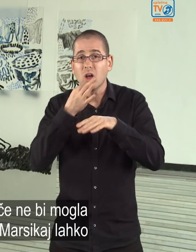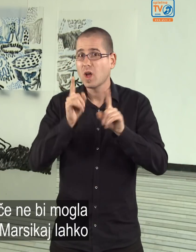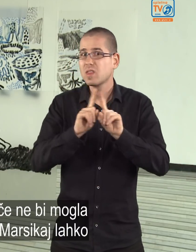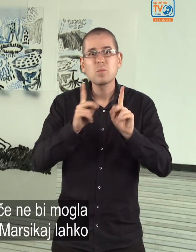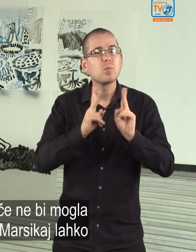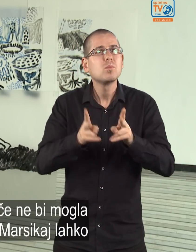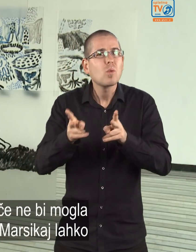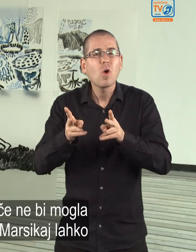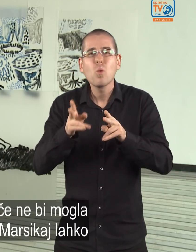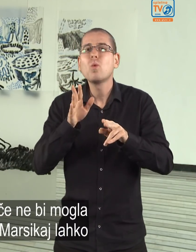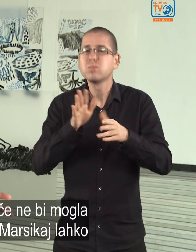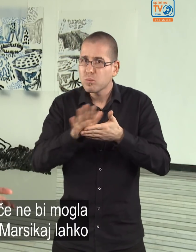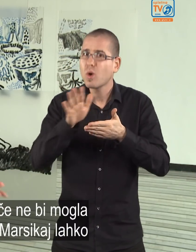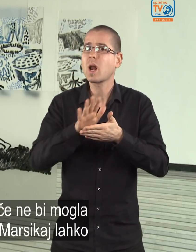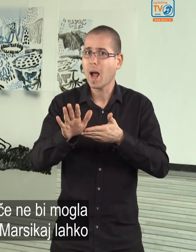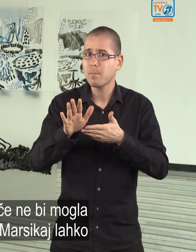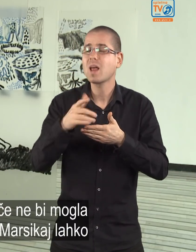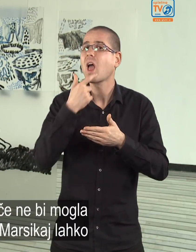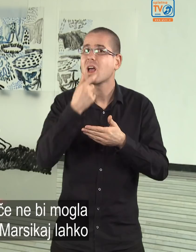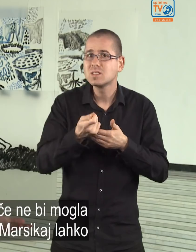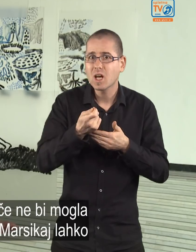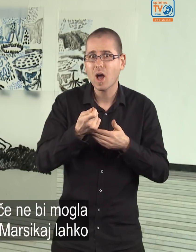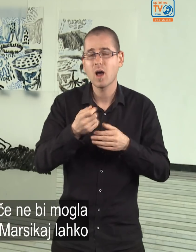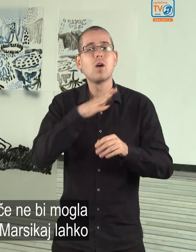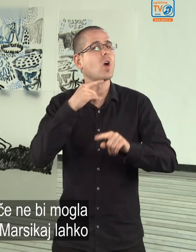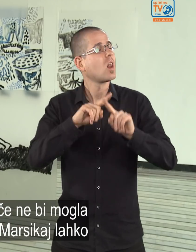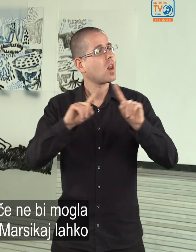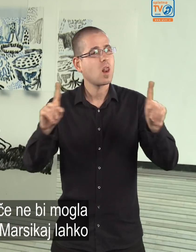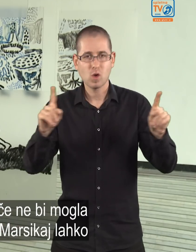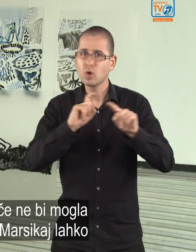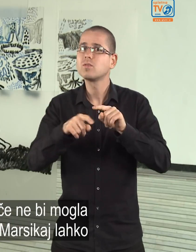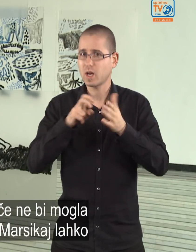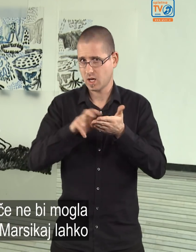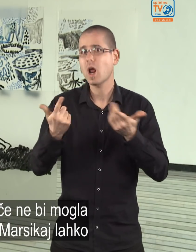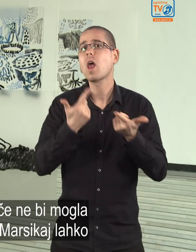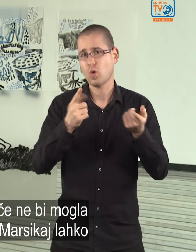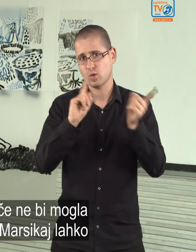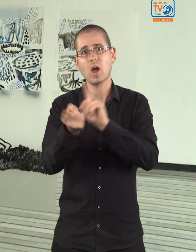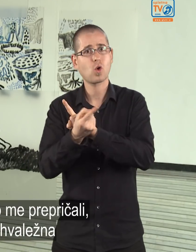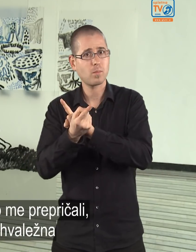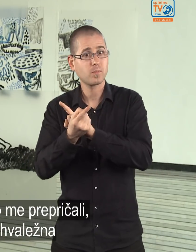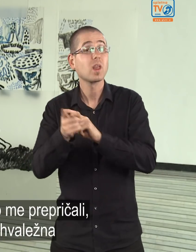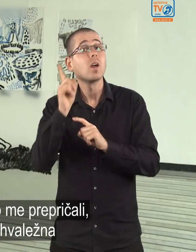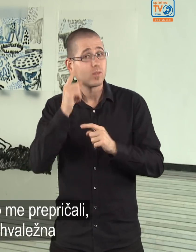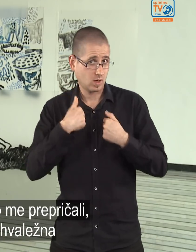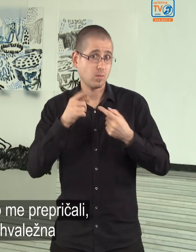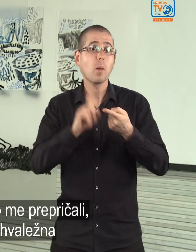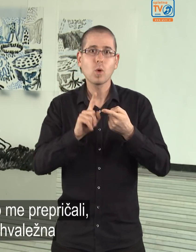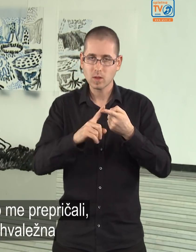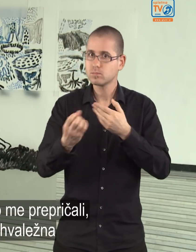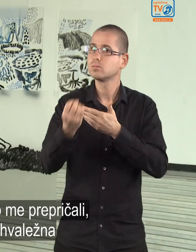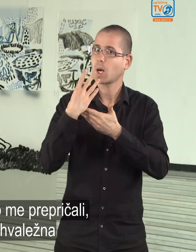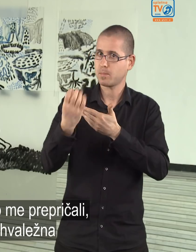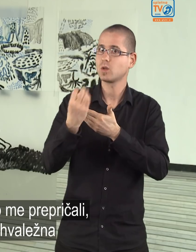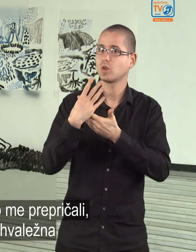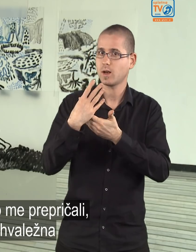bi mogla več uporabljati jezika, karkoli, marsikaj gre lahko narobe. Tako da ja, vendar so me